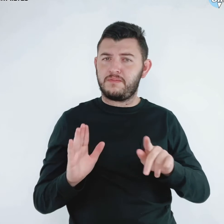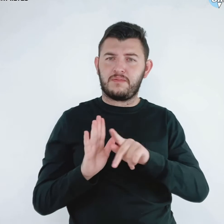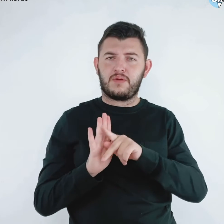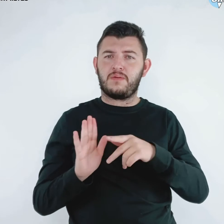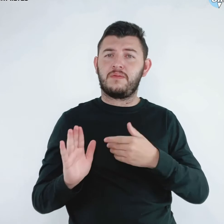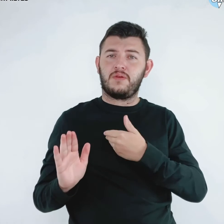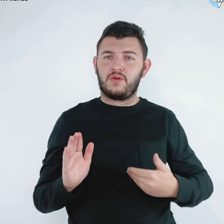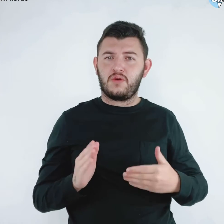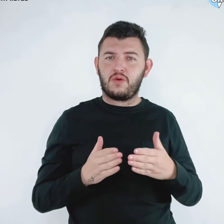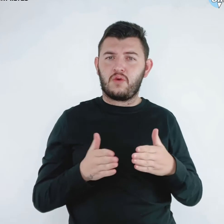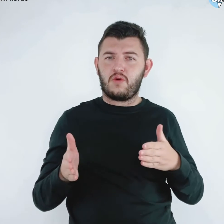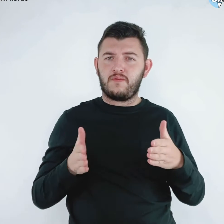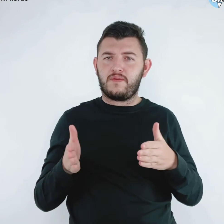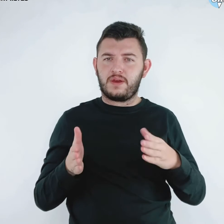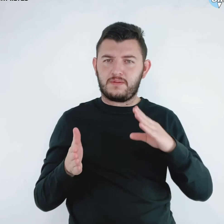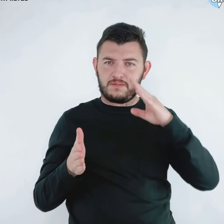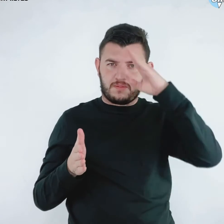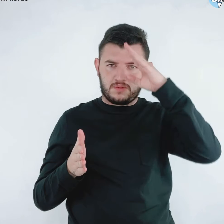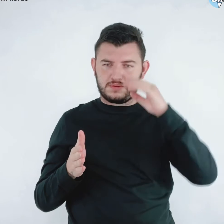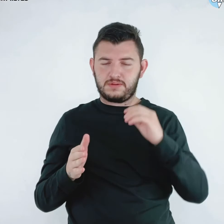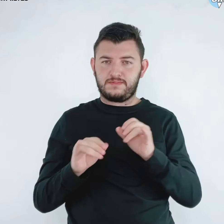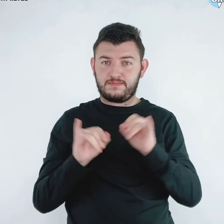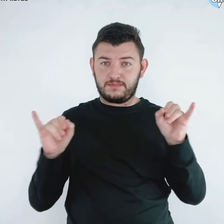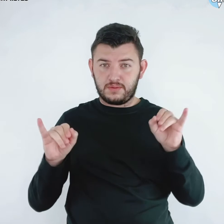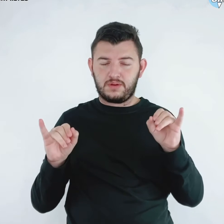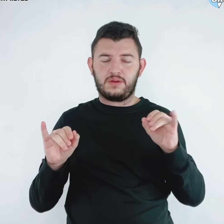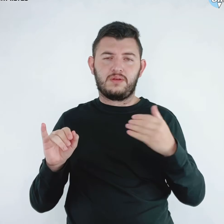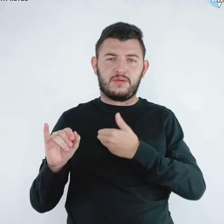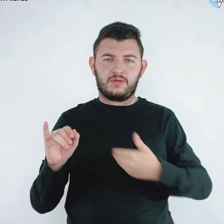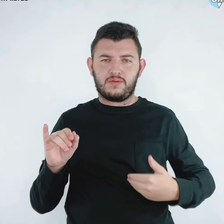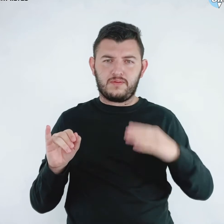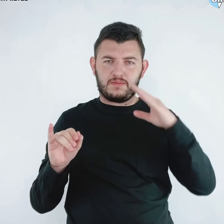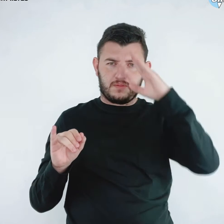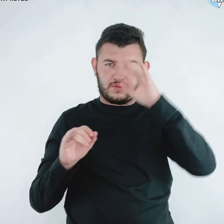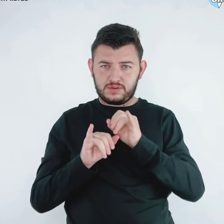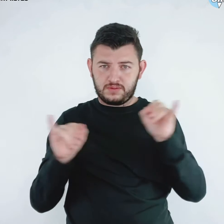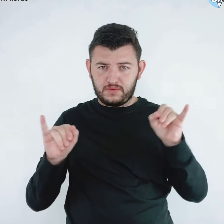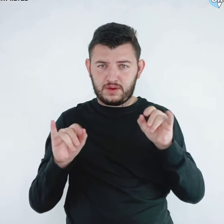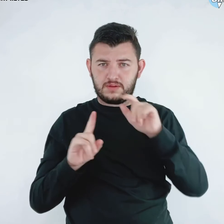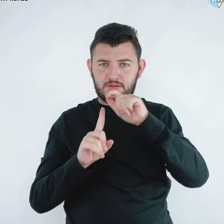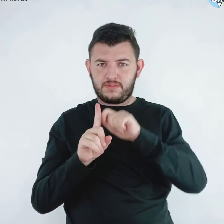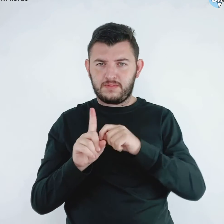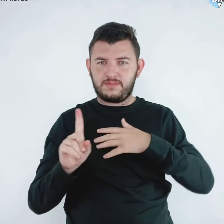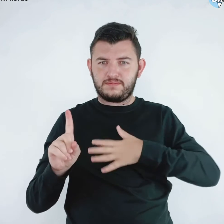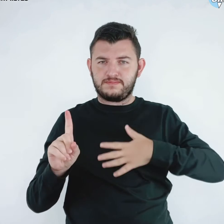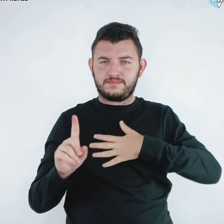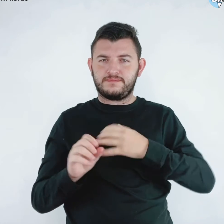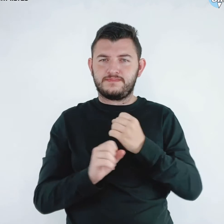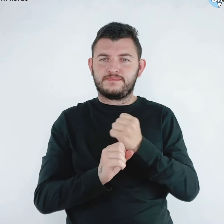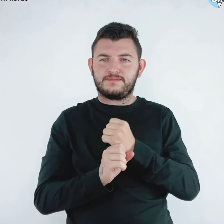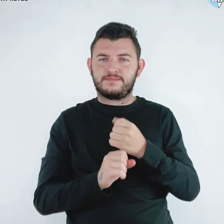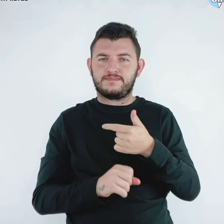Bolsonaro. O programa de governo Bolsonaro, divulgado em agosto de 2018,